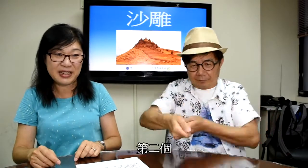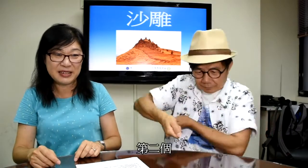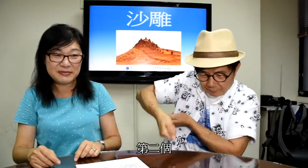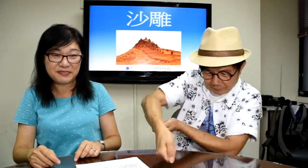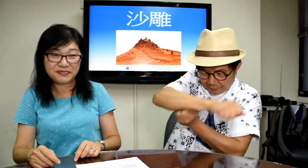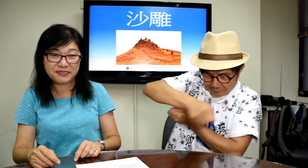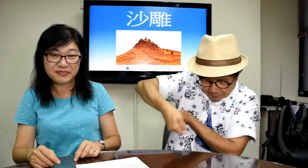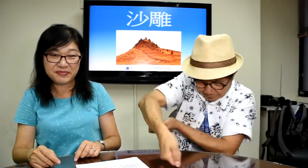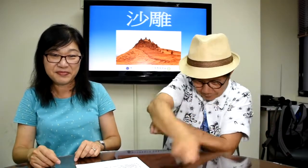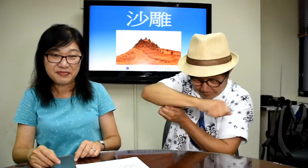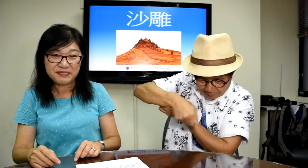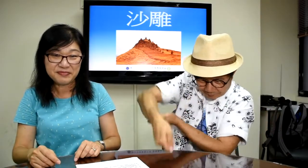个，